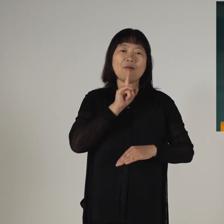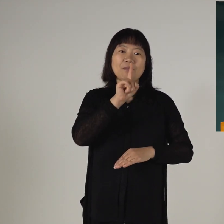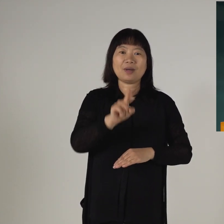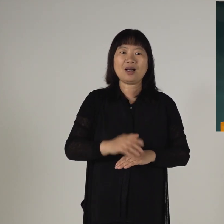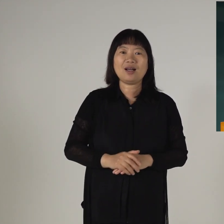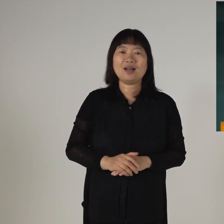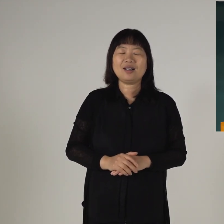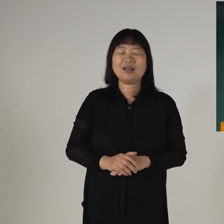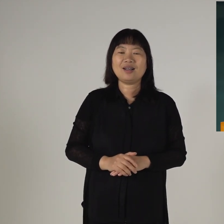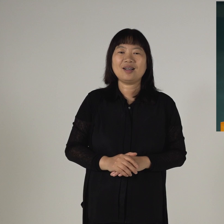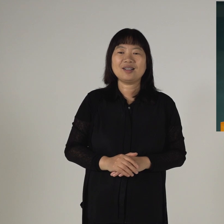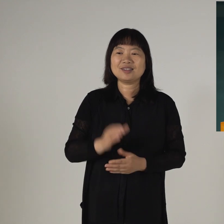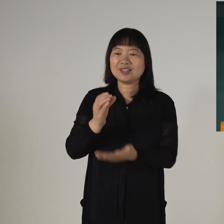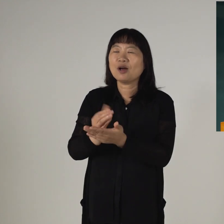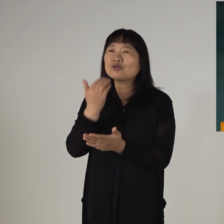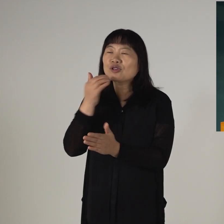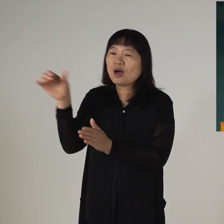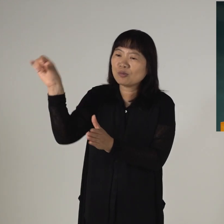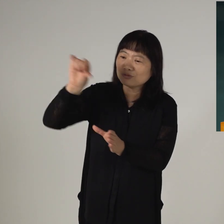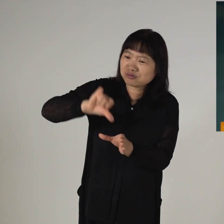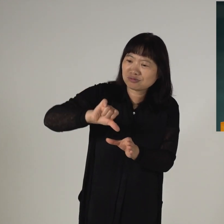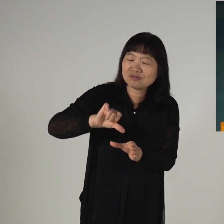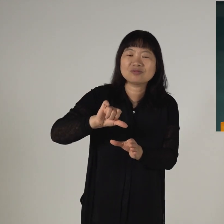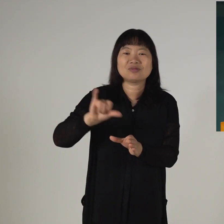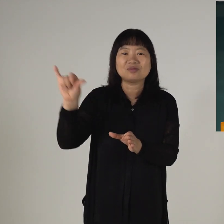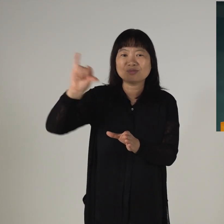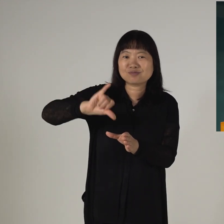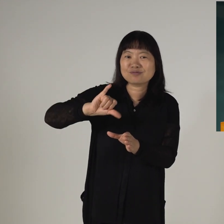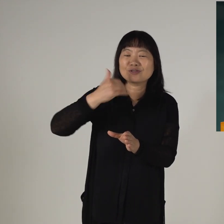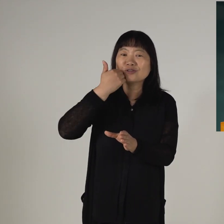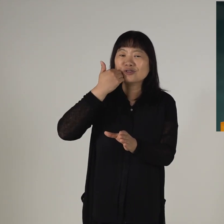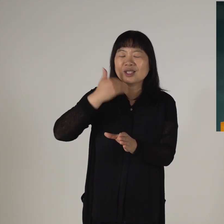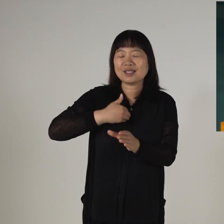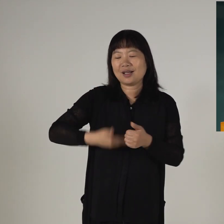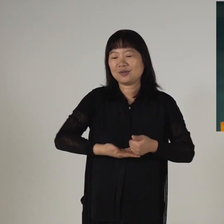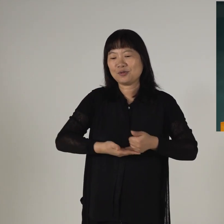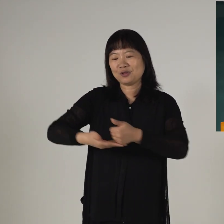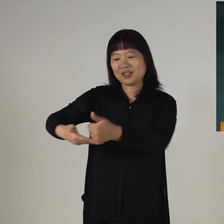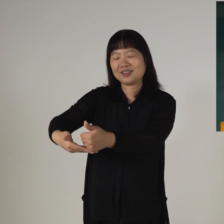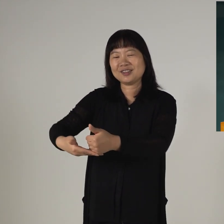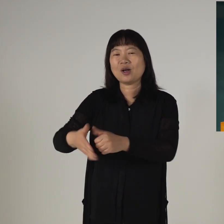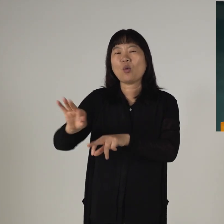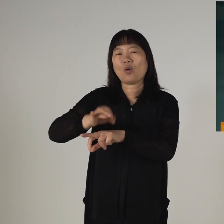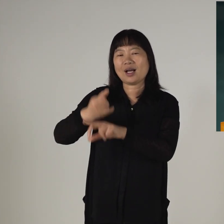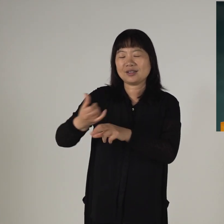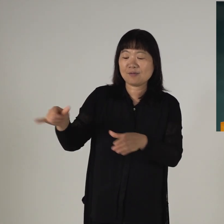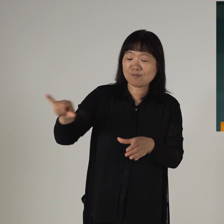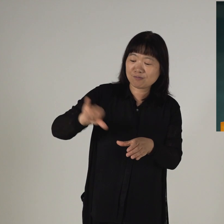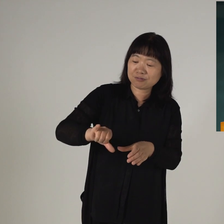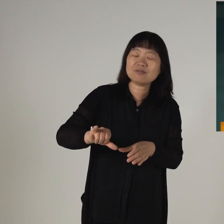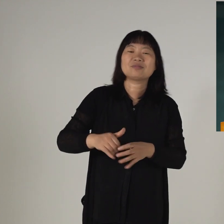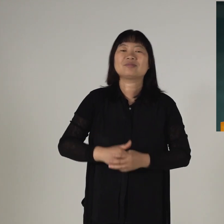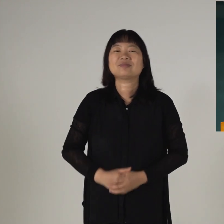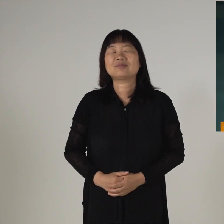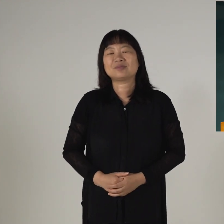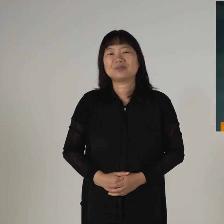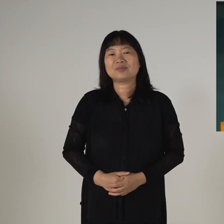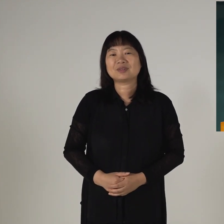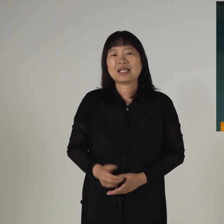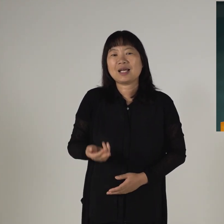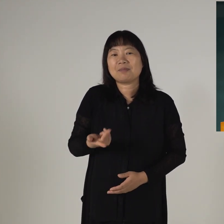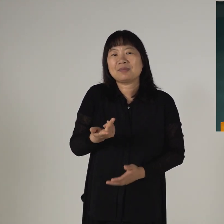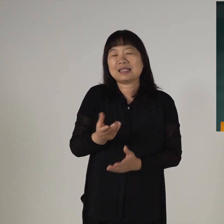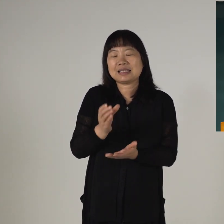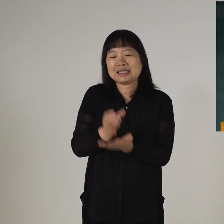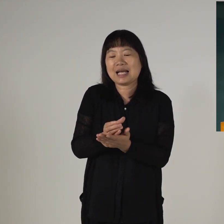누가 부어주시는 잔이에요? 그 테이블에 나를 초대해 주신 왕이에요. 왕이